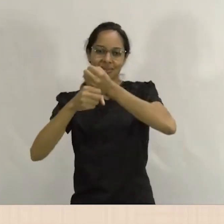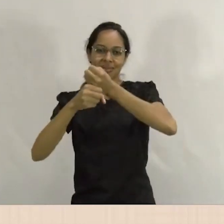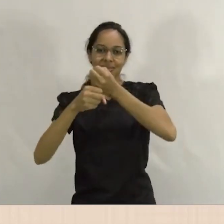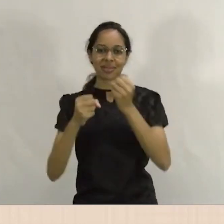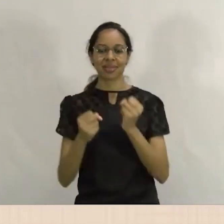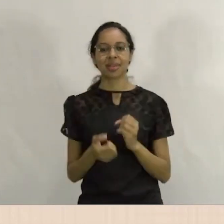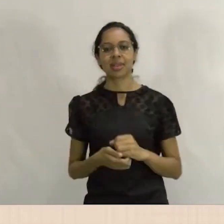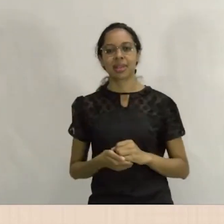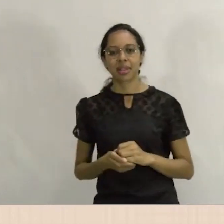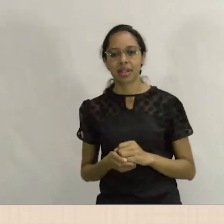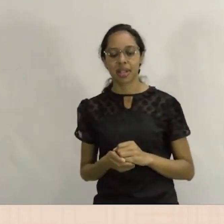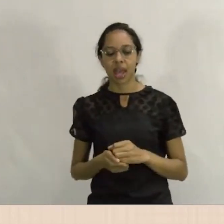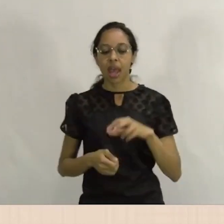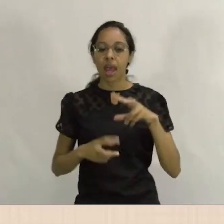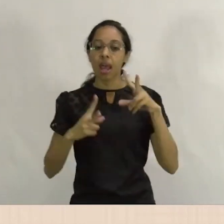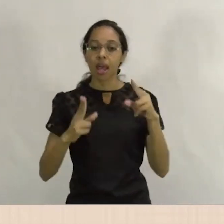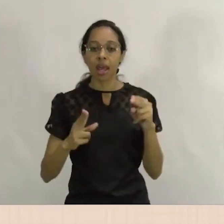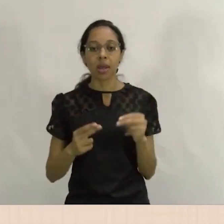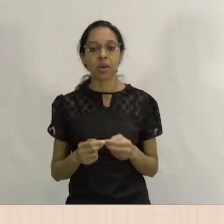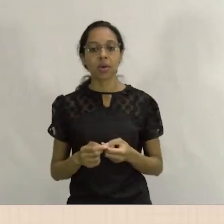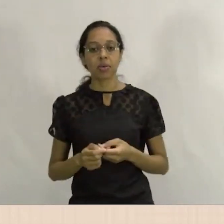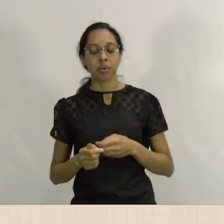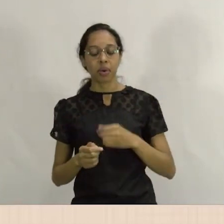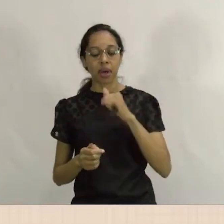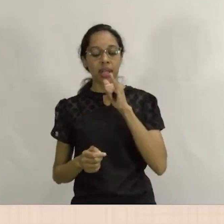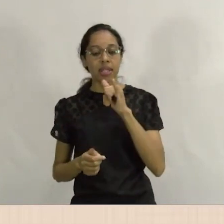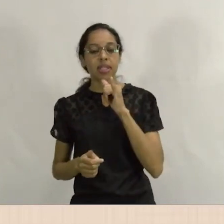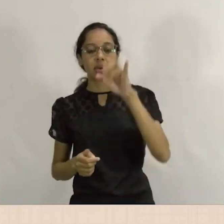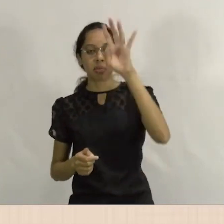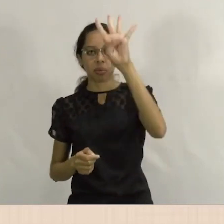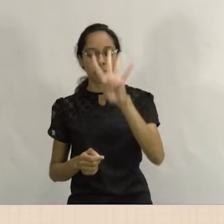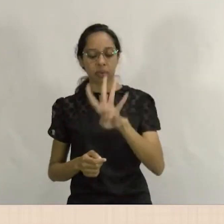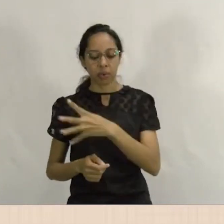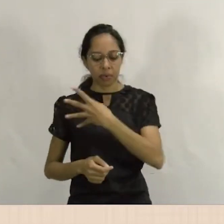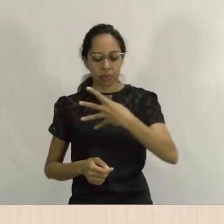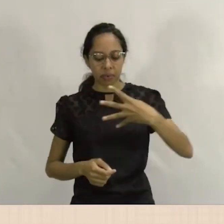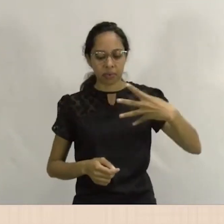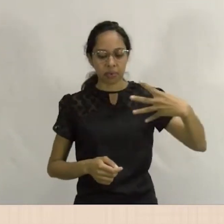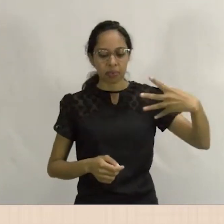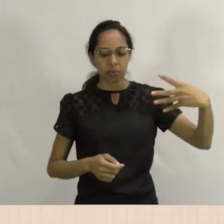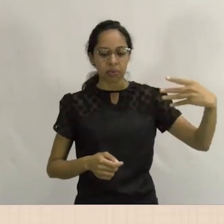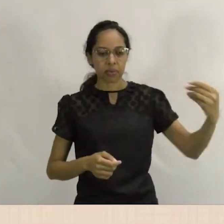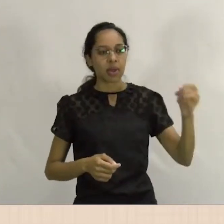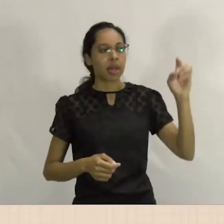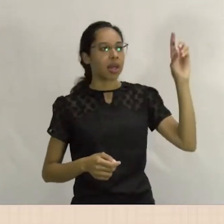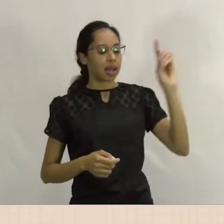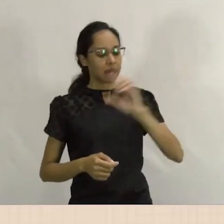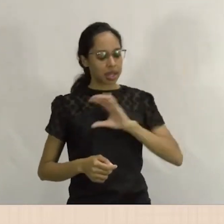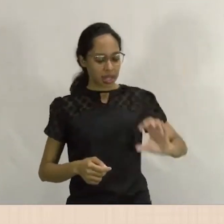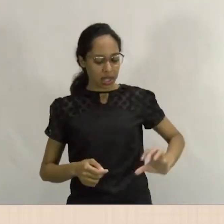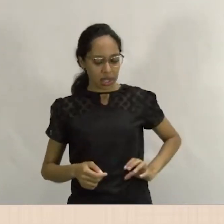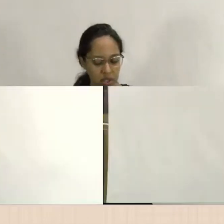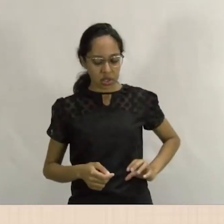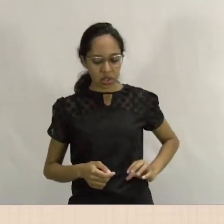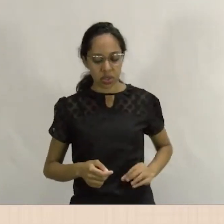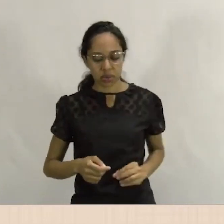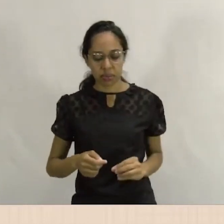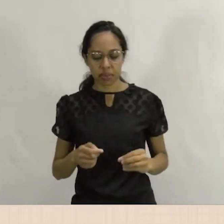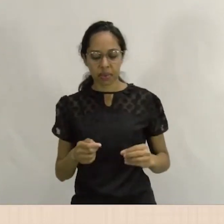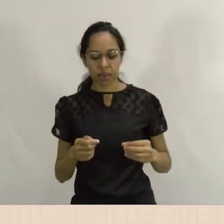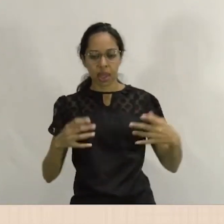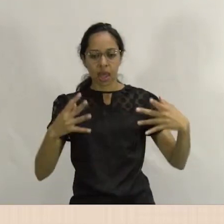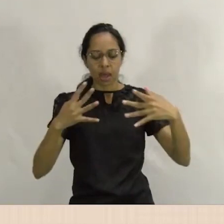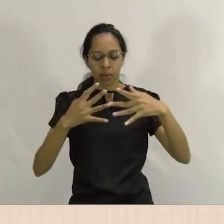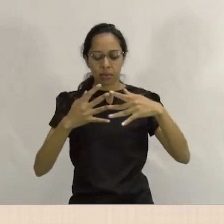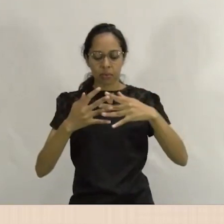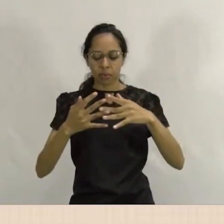e da trama, irmão, está acontecendo conosco. E Cristo é aquela agulha que está nos entrelaçando entre